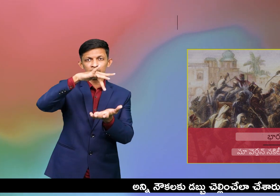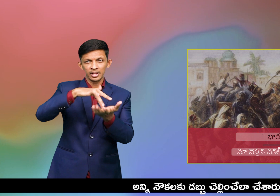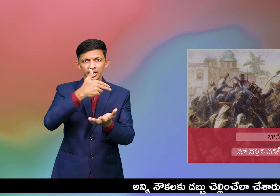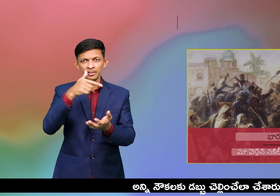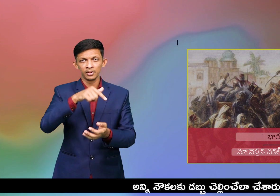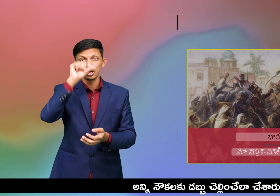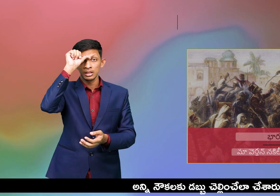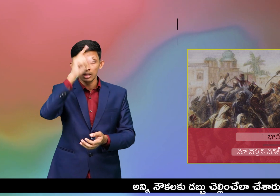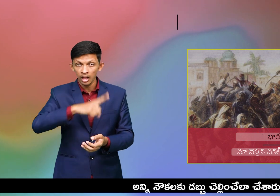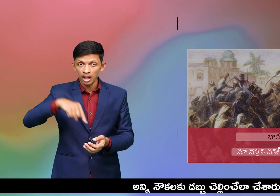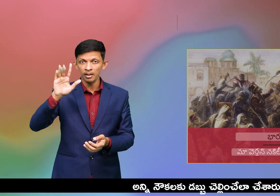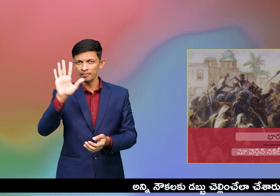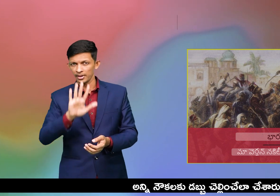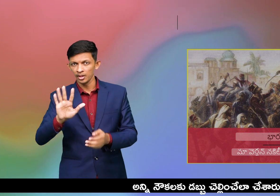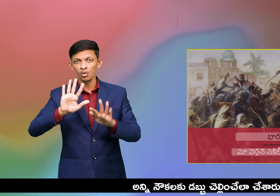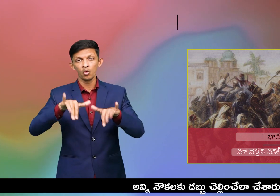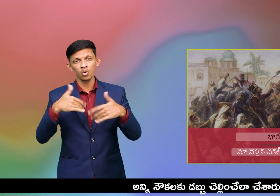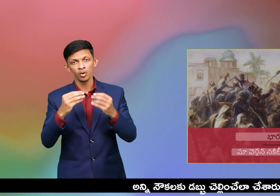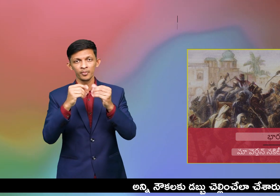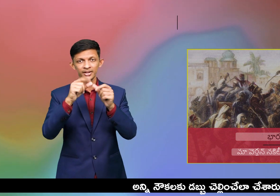నౌకలకు డబ్బు చెల్లించేలా చేశారు.